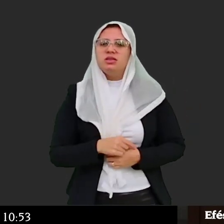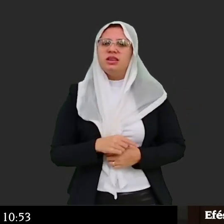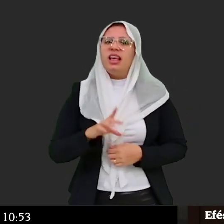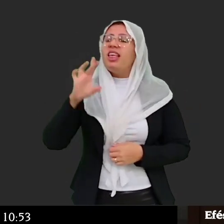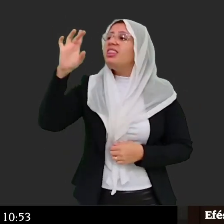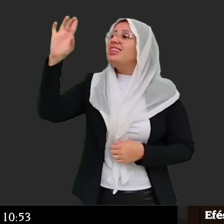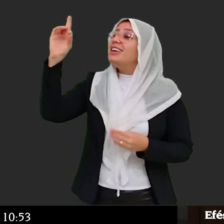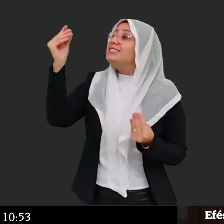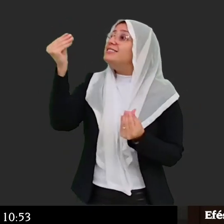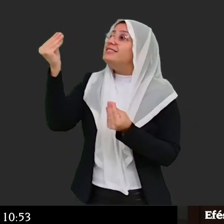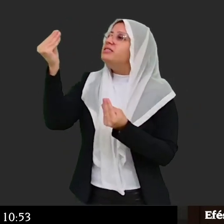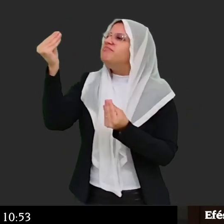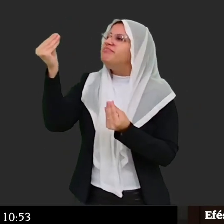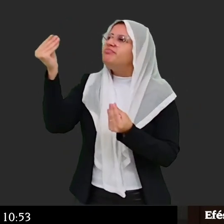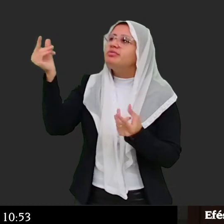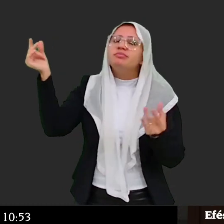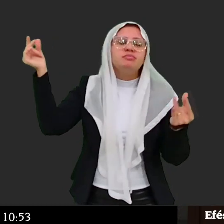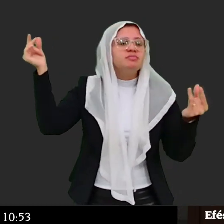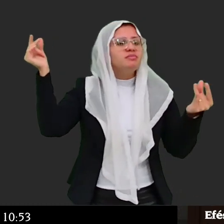Deus, entregam-se